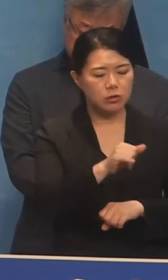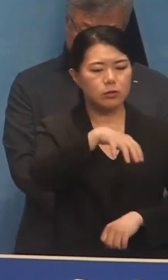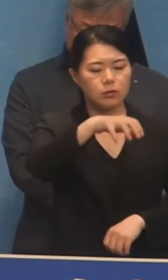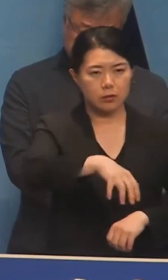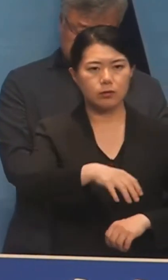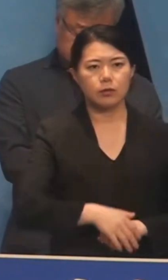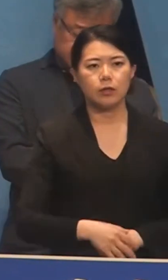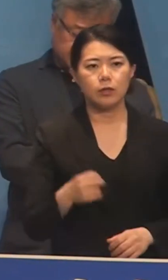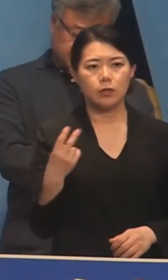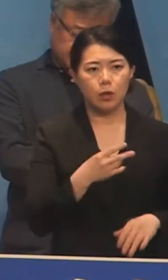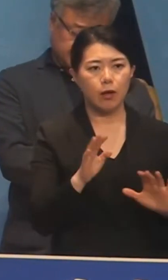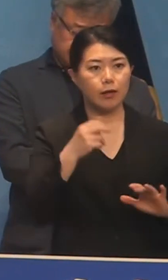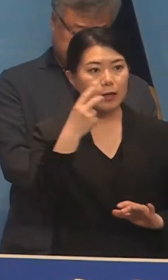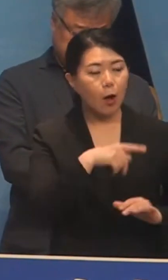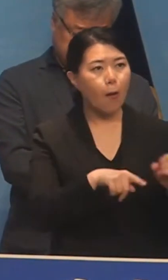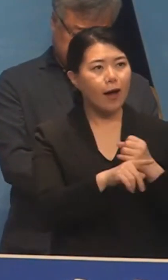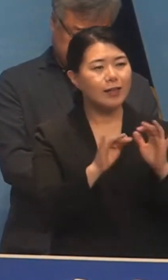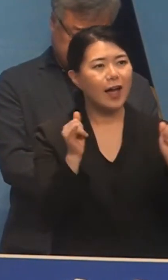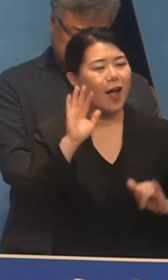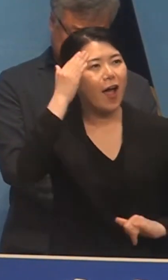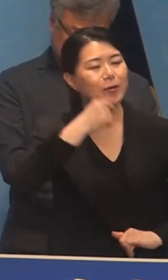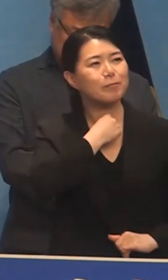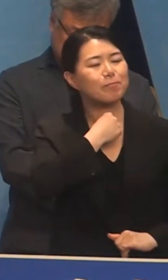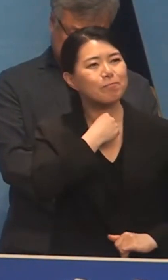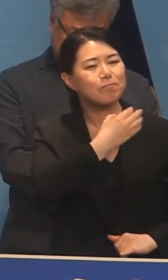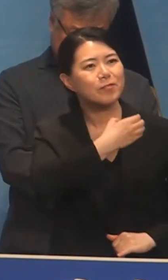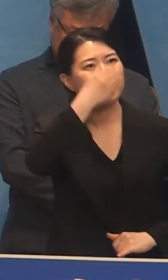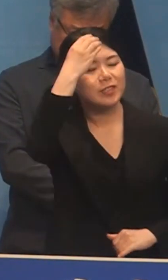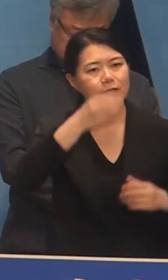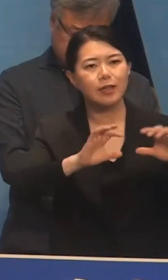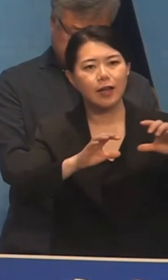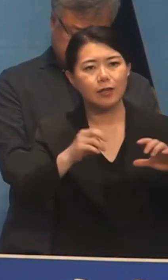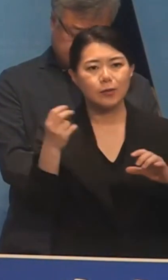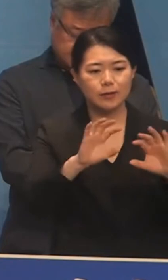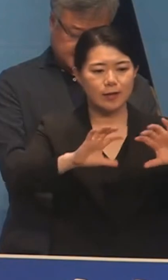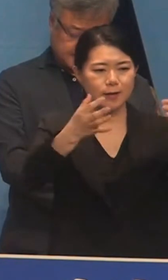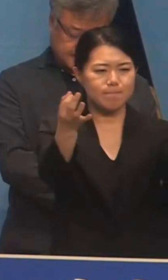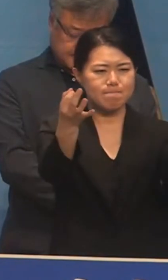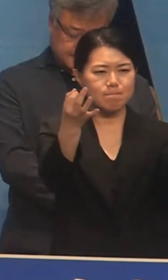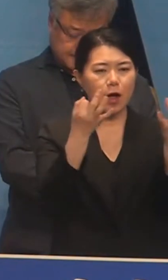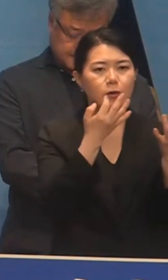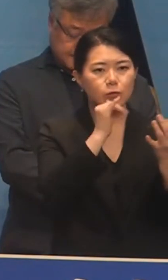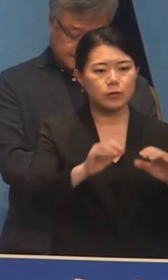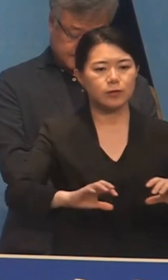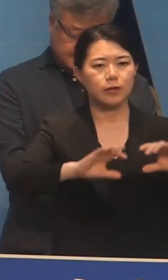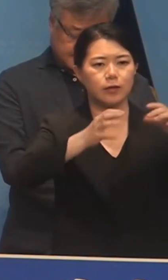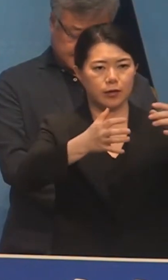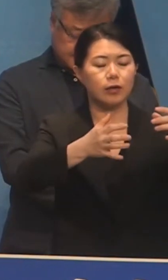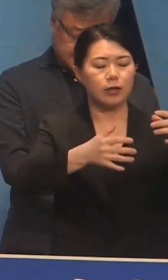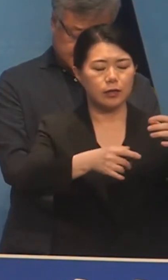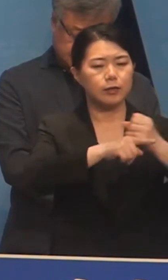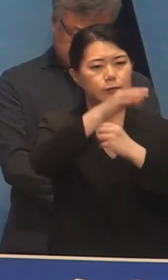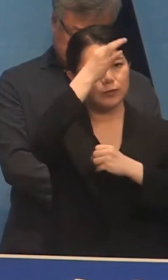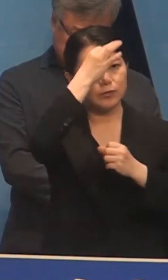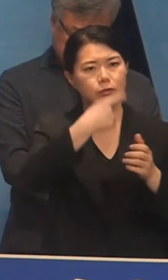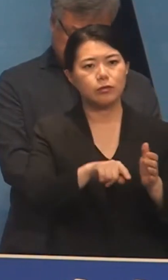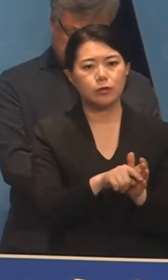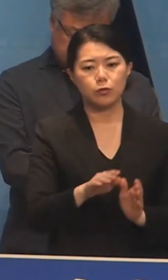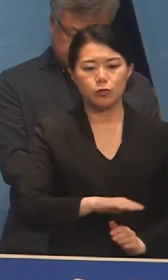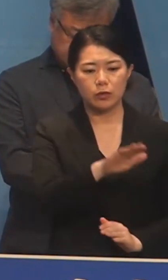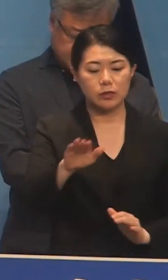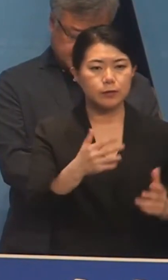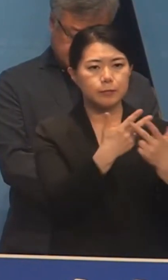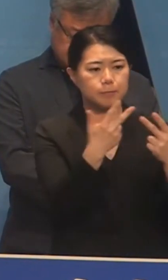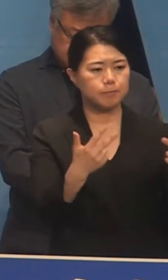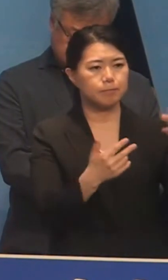다시 과학기술자를 꿈꾸는 세상, 그리하여 세계가 주목하는 대한민국의 과학기술을 위해 우리는